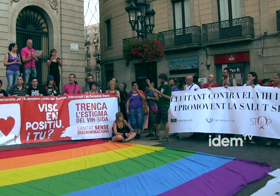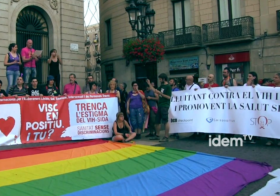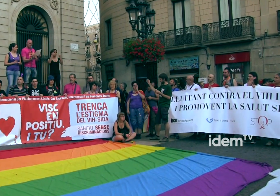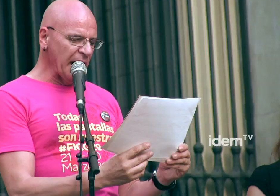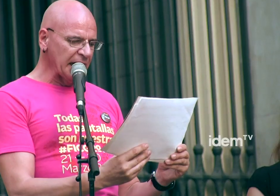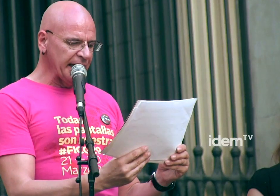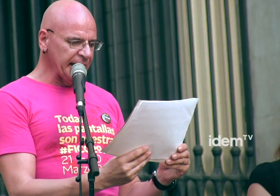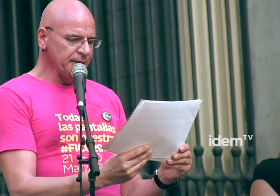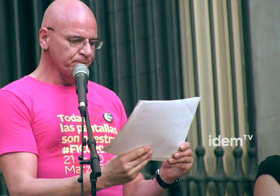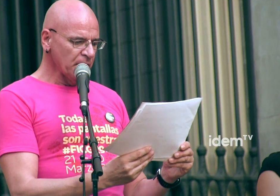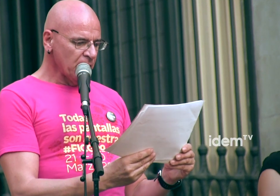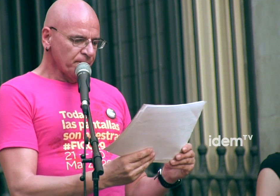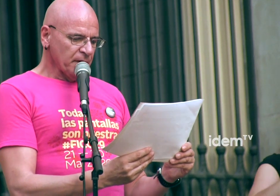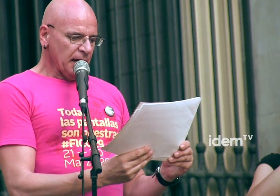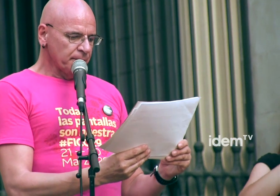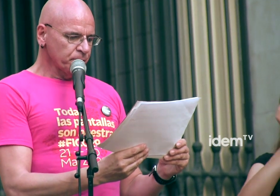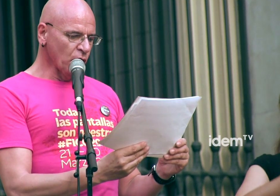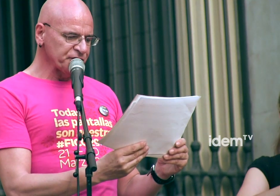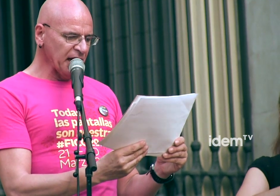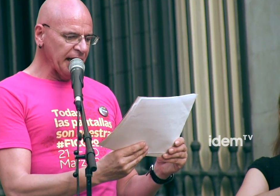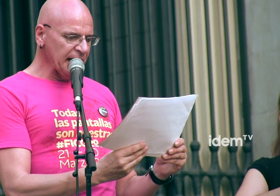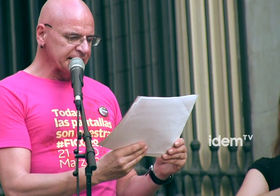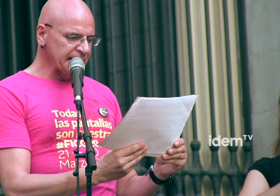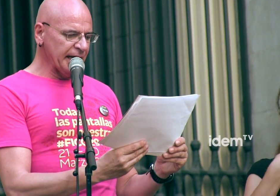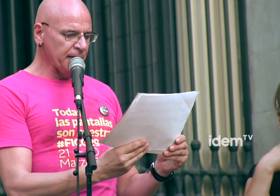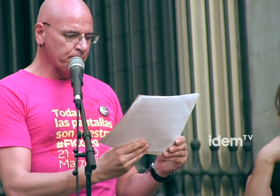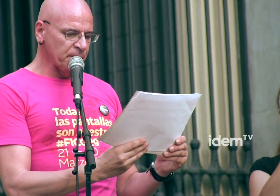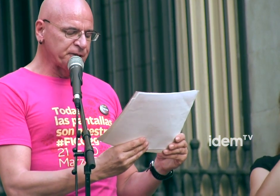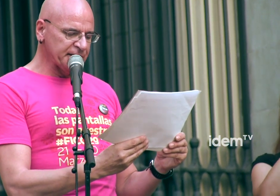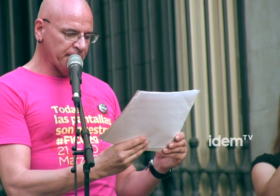està a punt d'aprovar la llei contra la